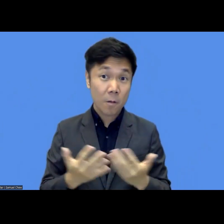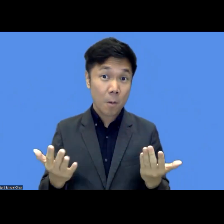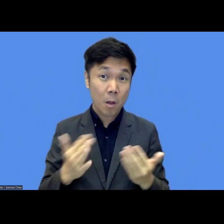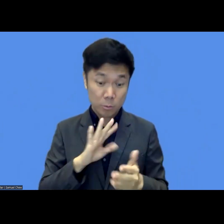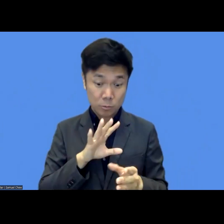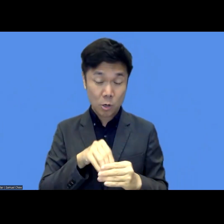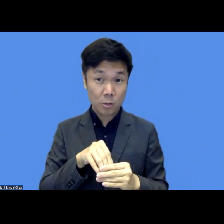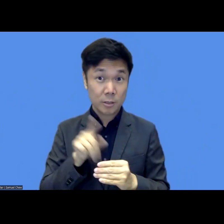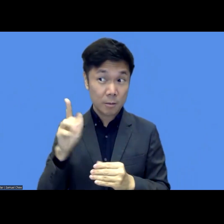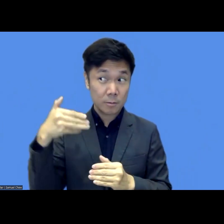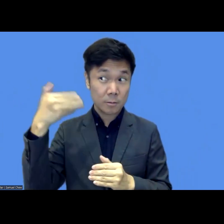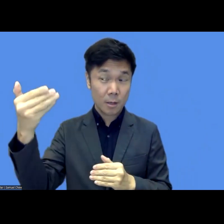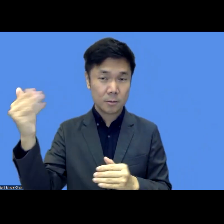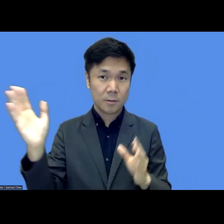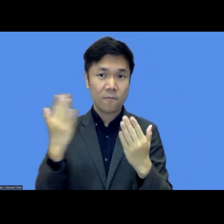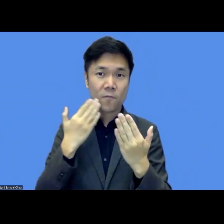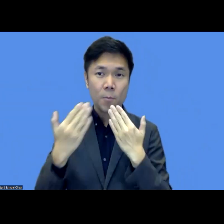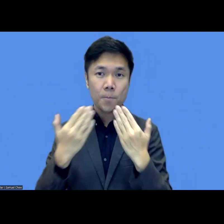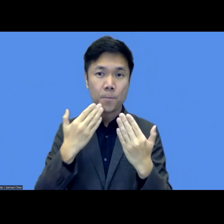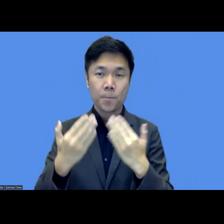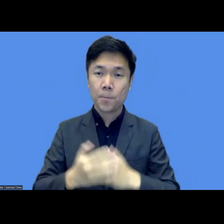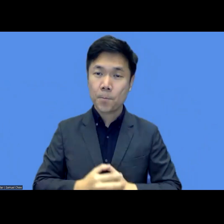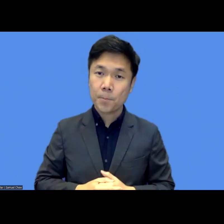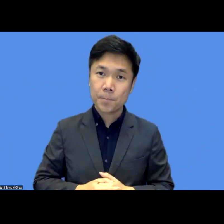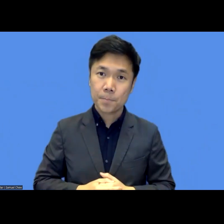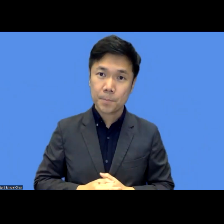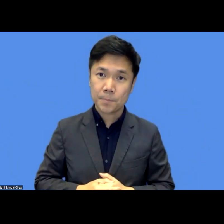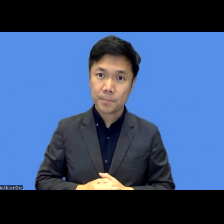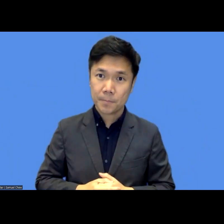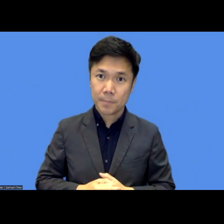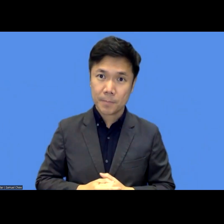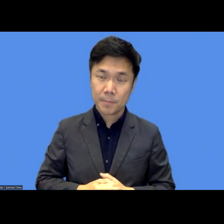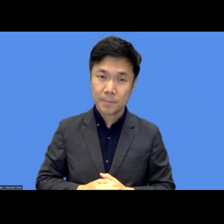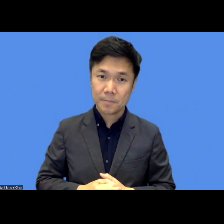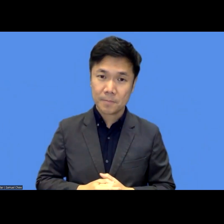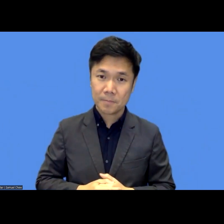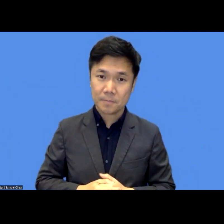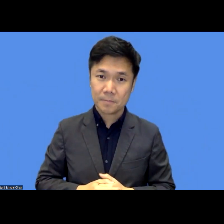habilitar para que participen en estas conversaciones.